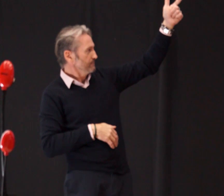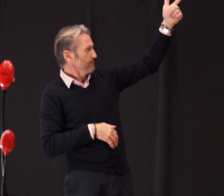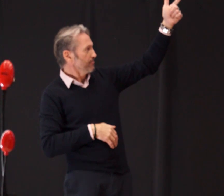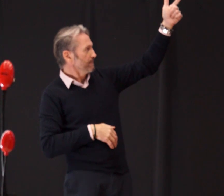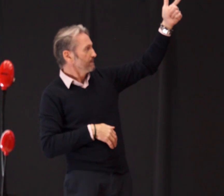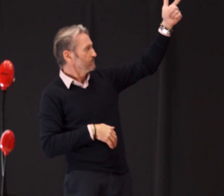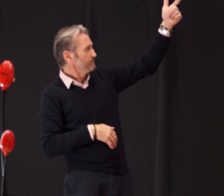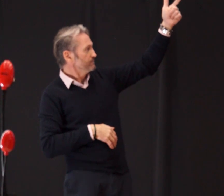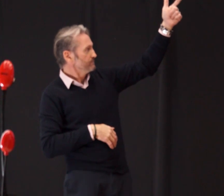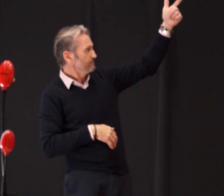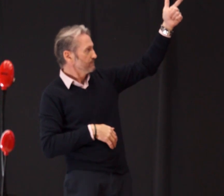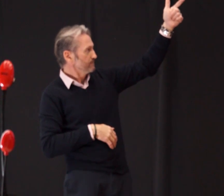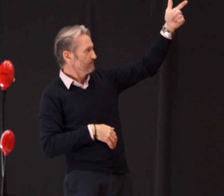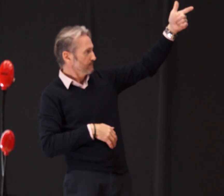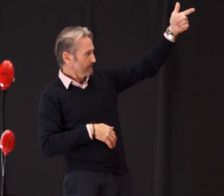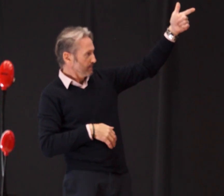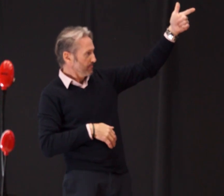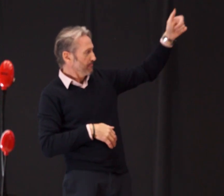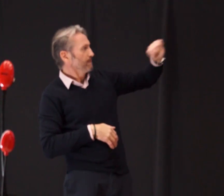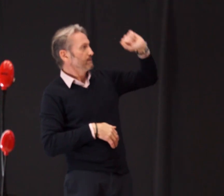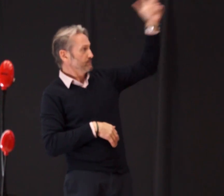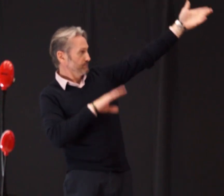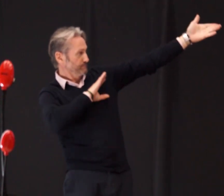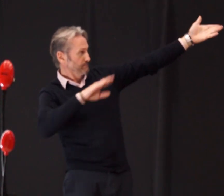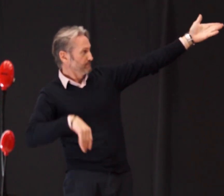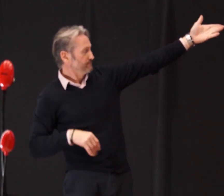Situation initiale, les péripéties